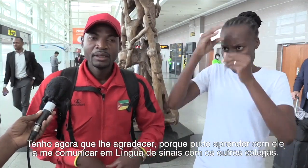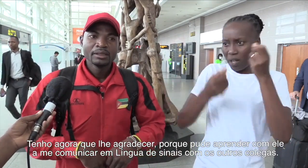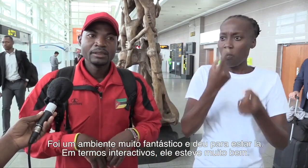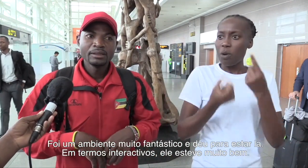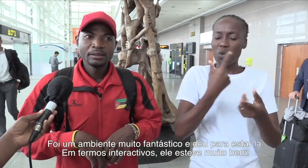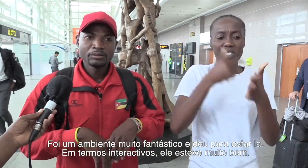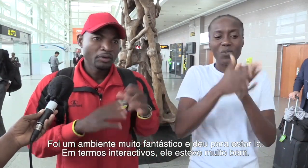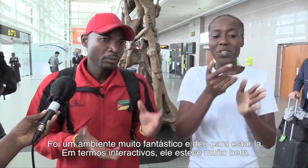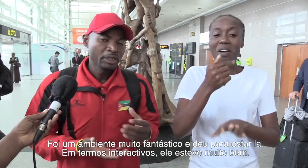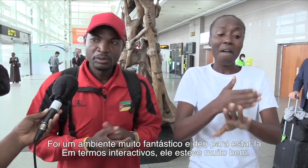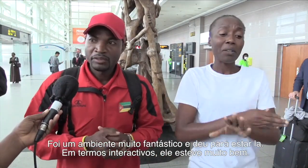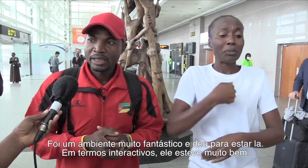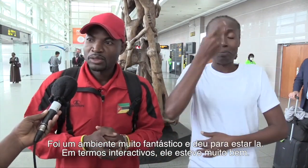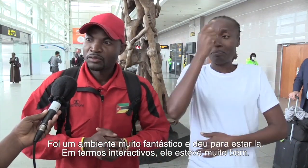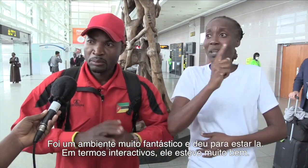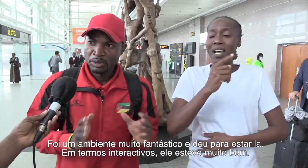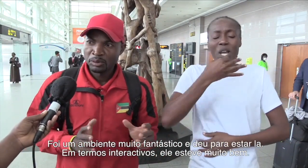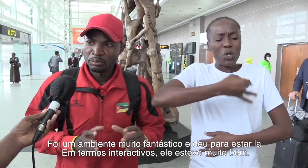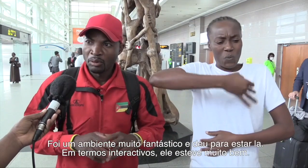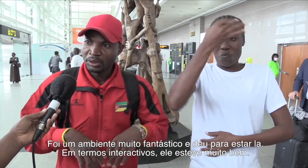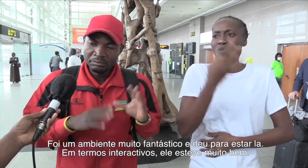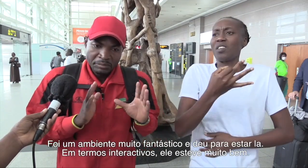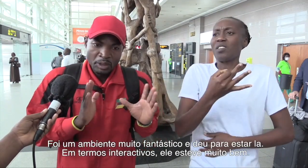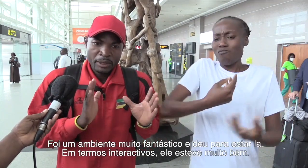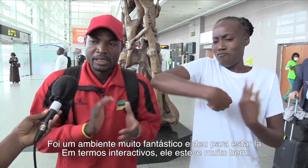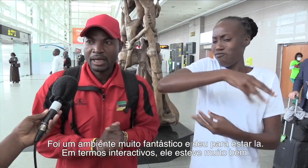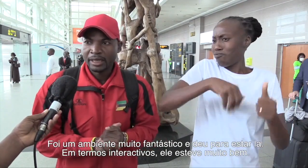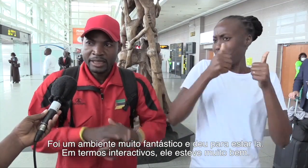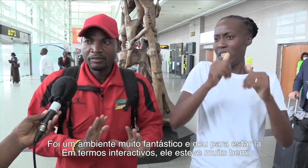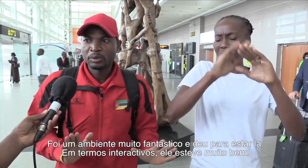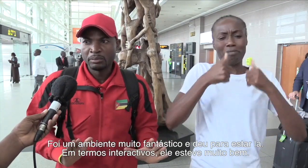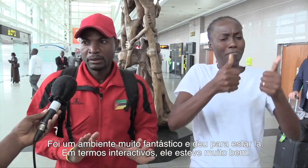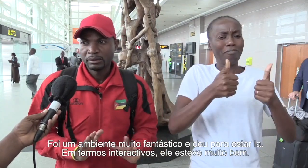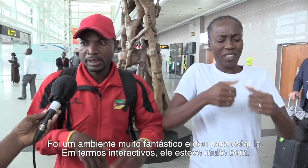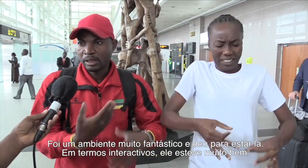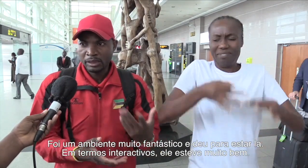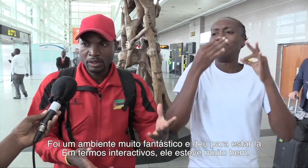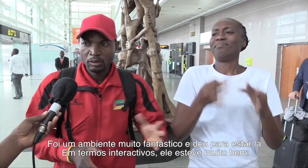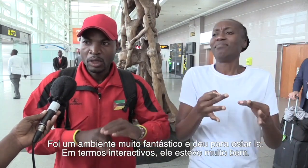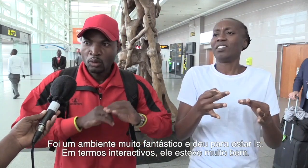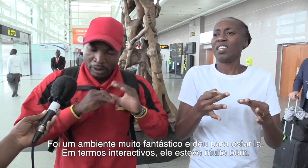sabia. E foi um ambiente muito fantástico, foi um ambiente muito bom e deu para estar lá. Ele esteve muito bem.